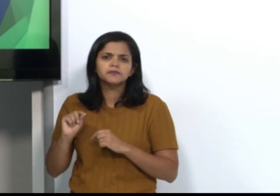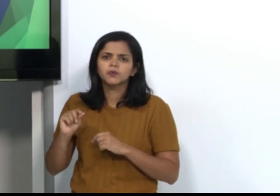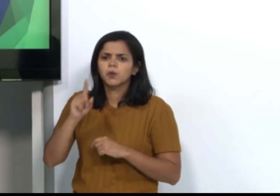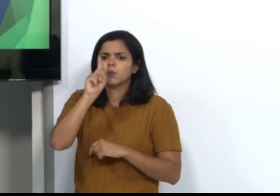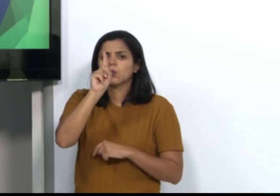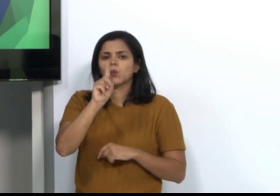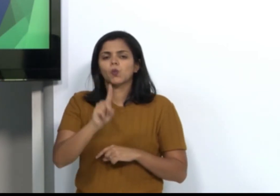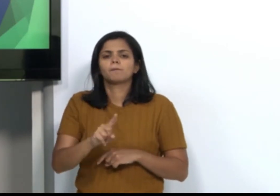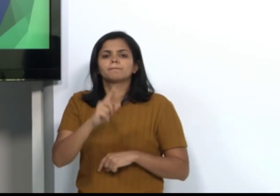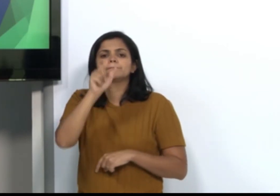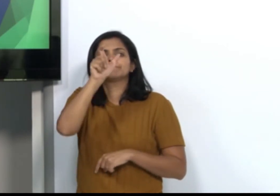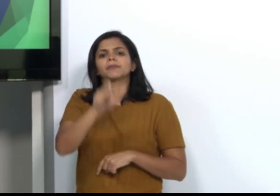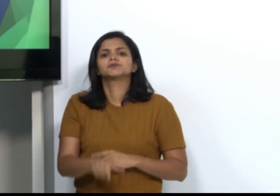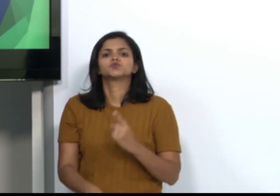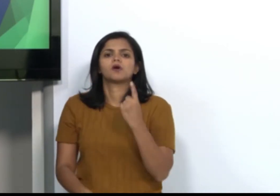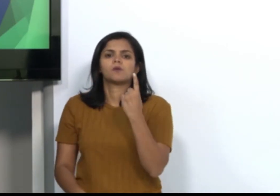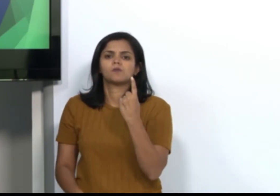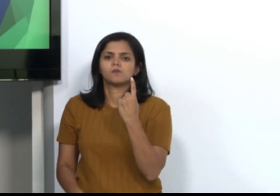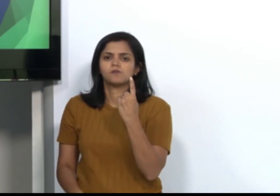Então, perceba, o que significa essas trilhas?